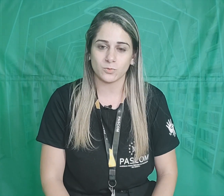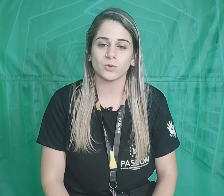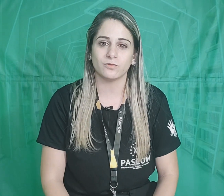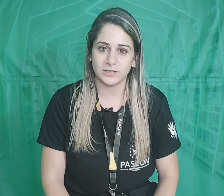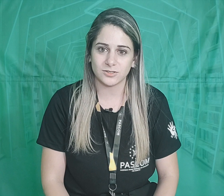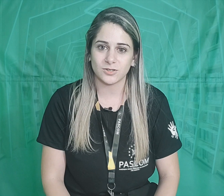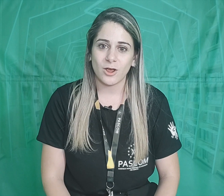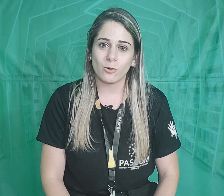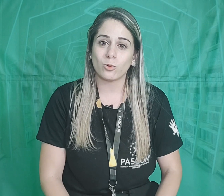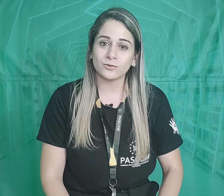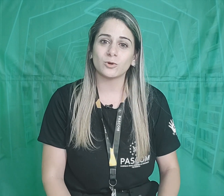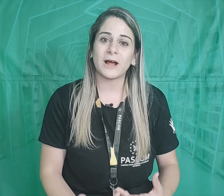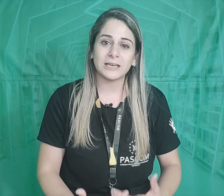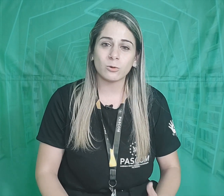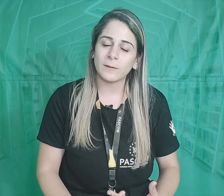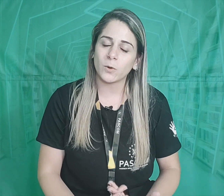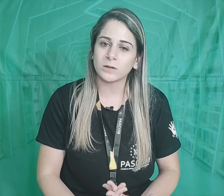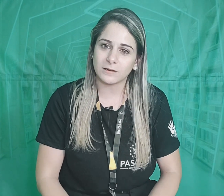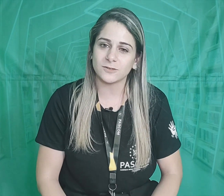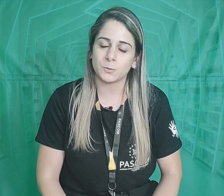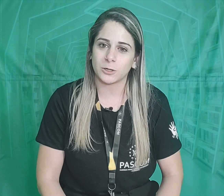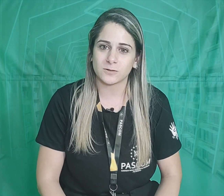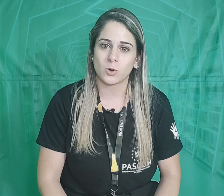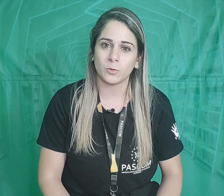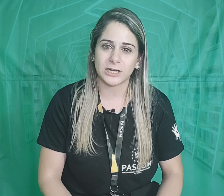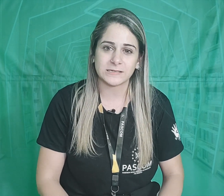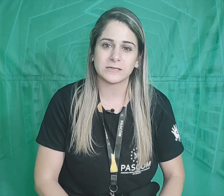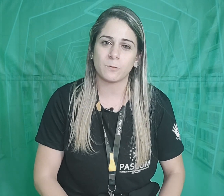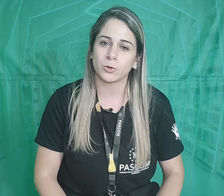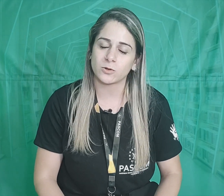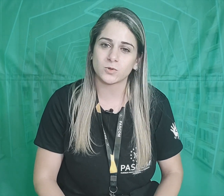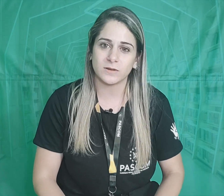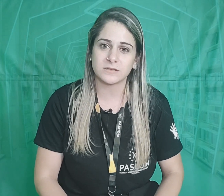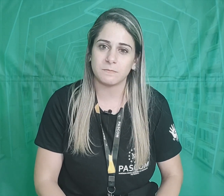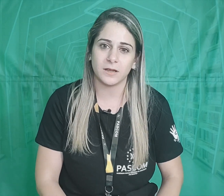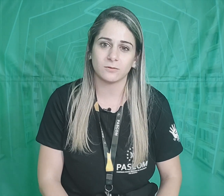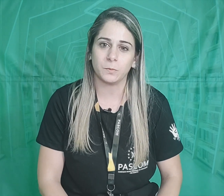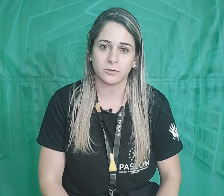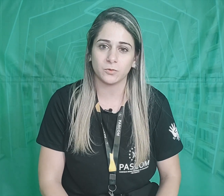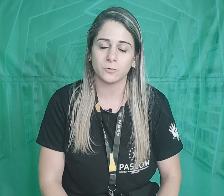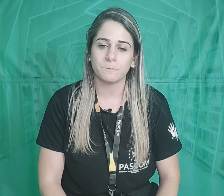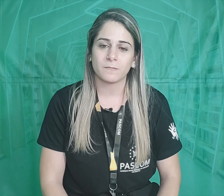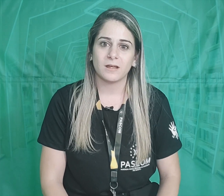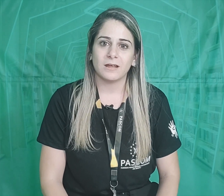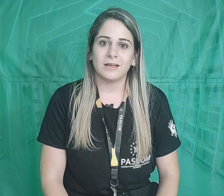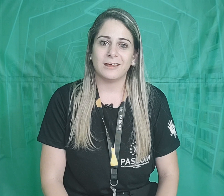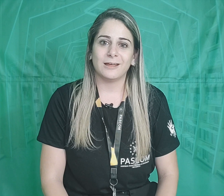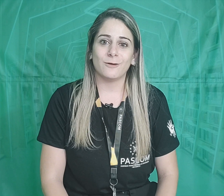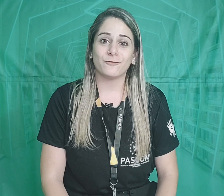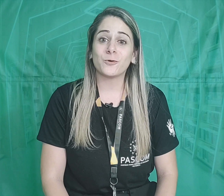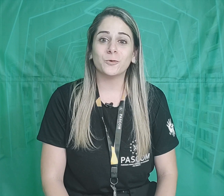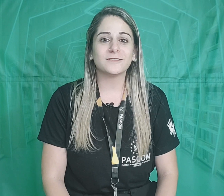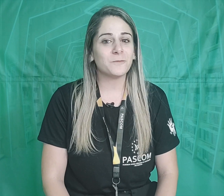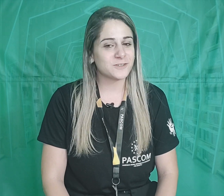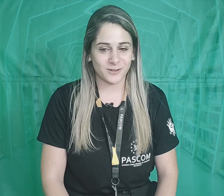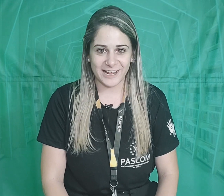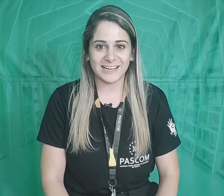somos ouvintes, o quanto uma língua é importante para a nossa comunicação, para o nosso conhecimento, para tudo. Eu fico muito emocionada